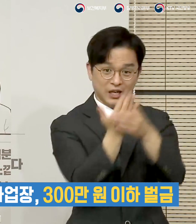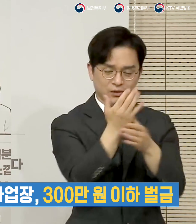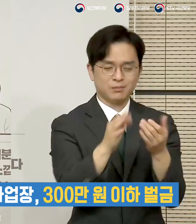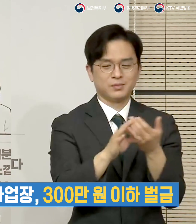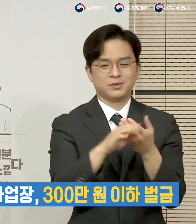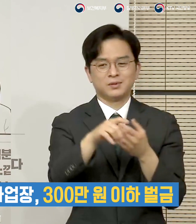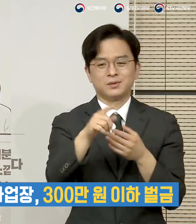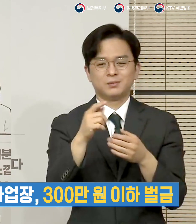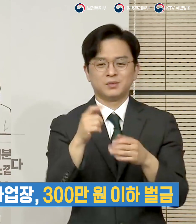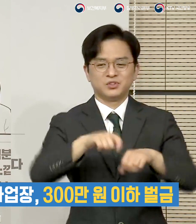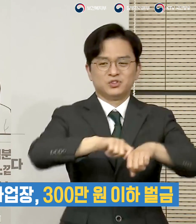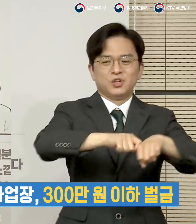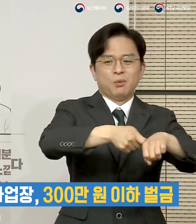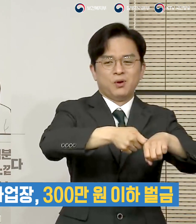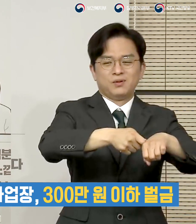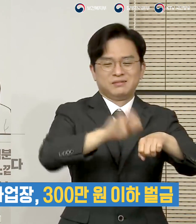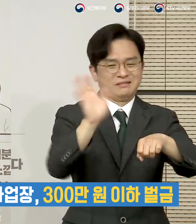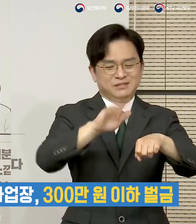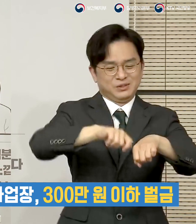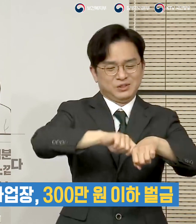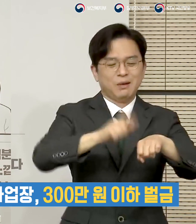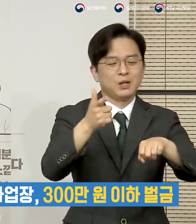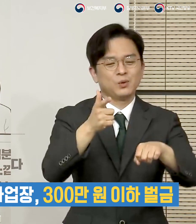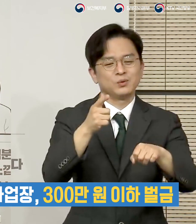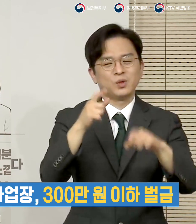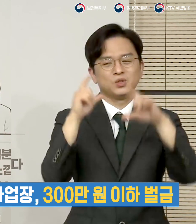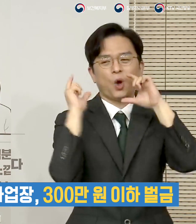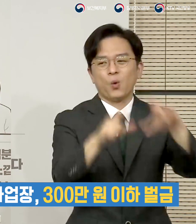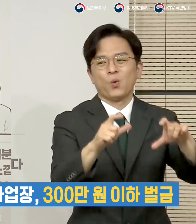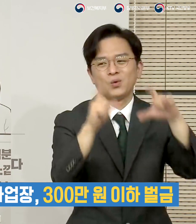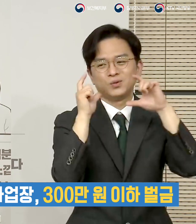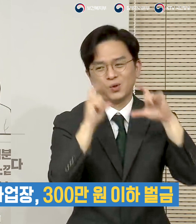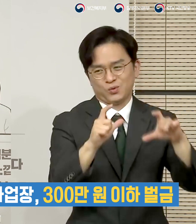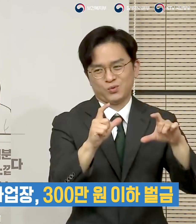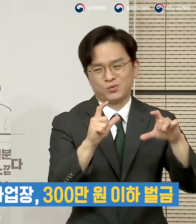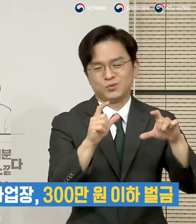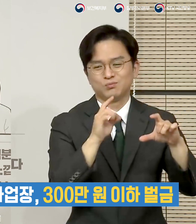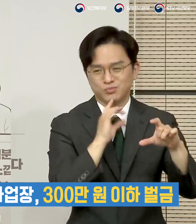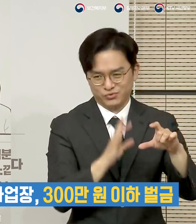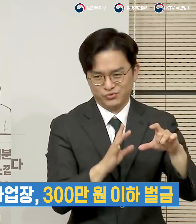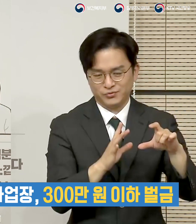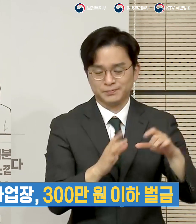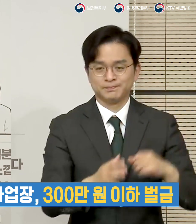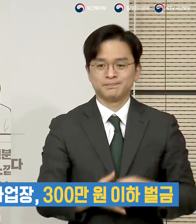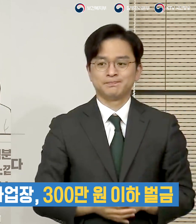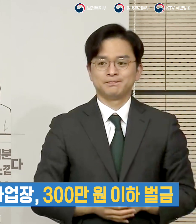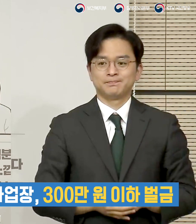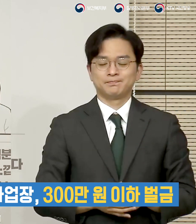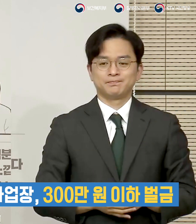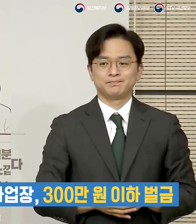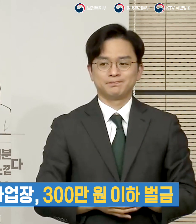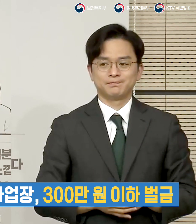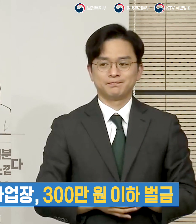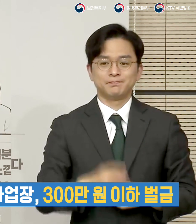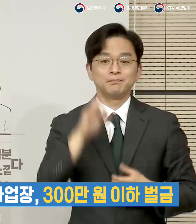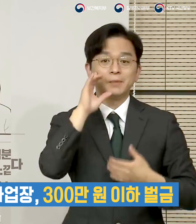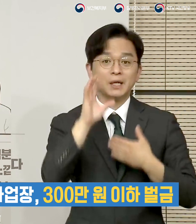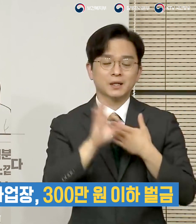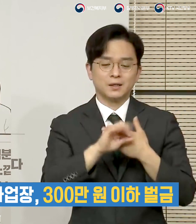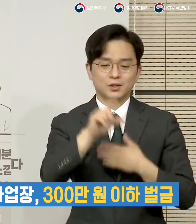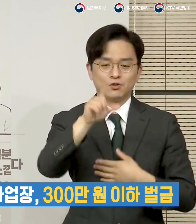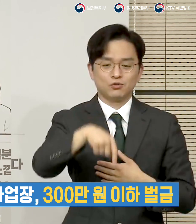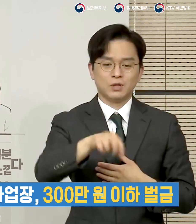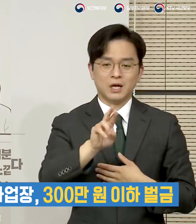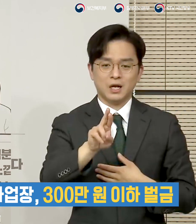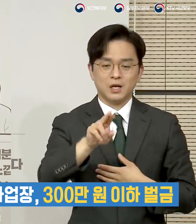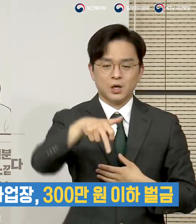대해서는 QR코드의 비치가 의무적으로 강제화되어 있고 이 강제화되어 있는 의무를 위반하는 경우, 다시